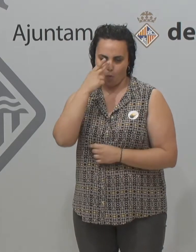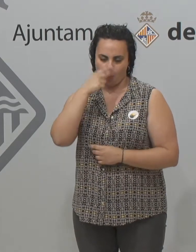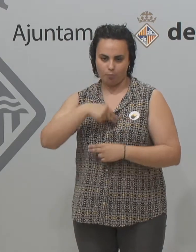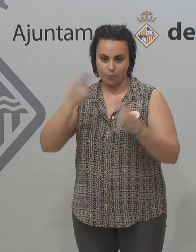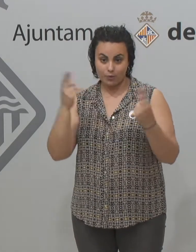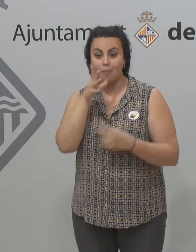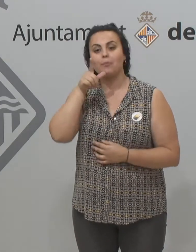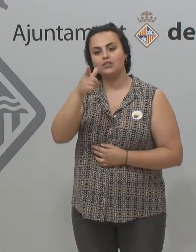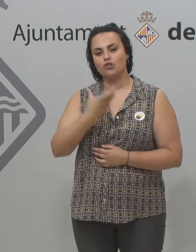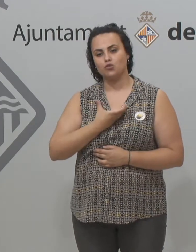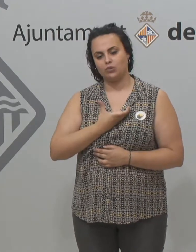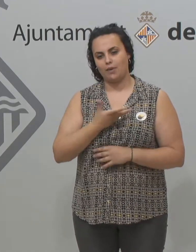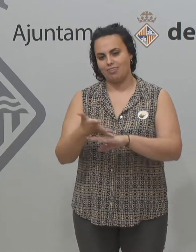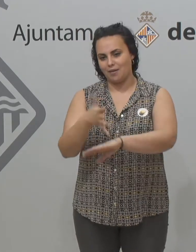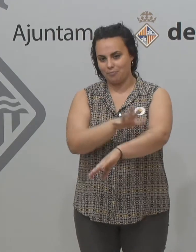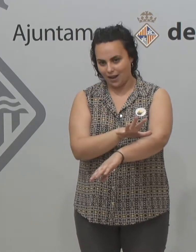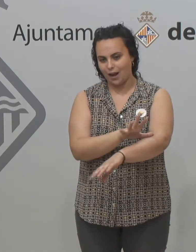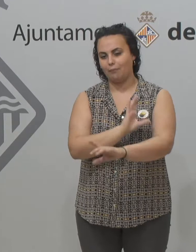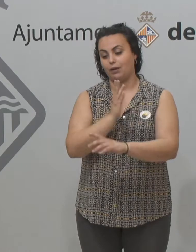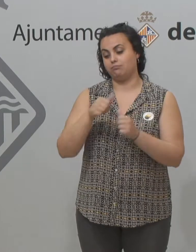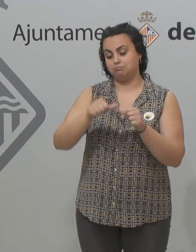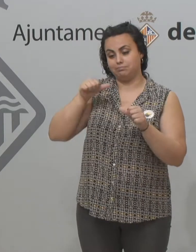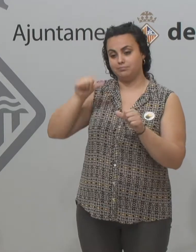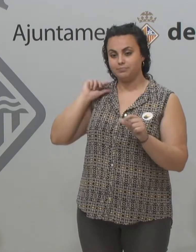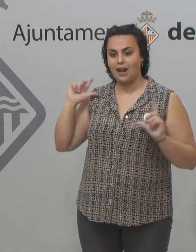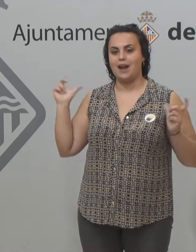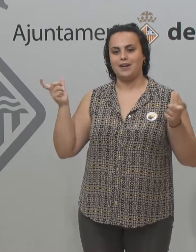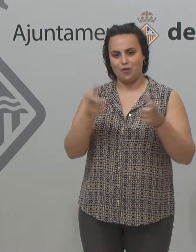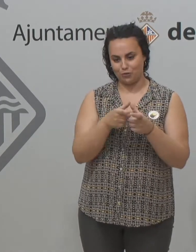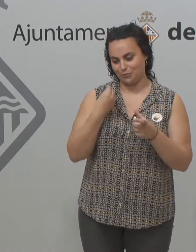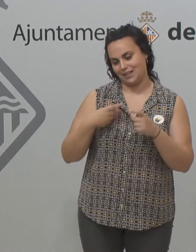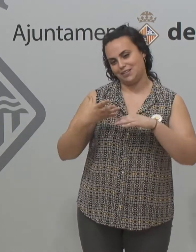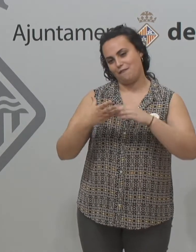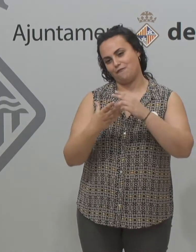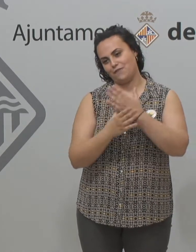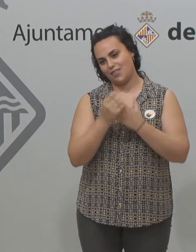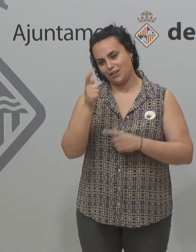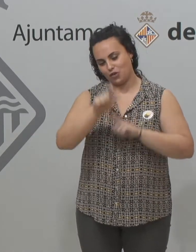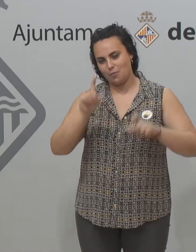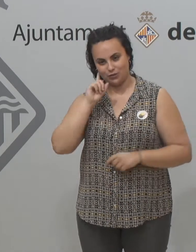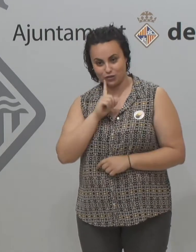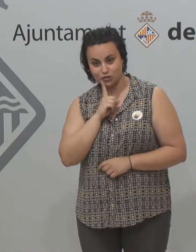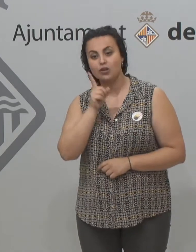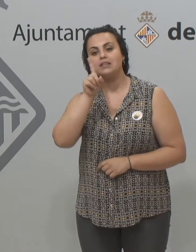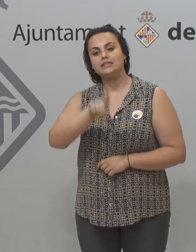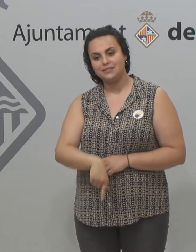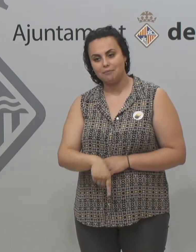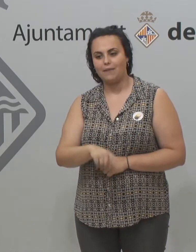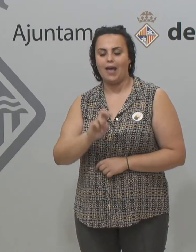l'Ajuntament de Palma, arrel de diferents reunions que han tingut en la pròpia Federació de Persones Sordes i amb